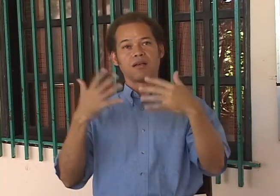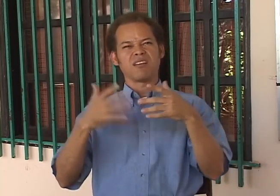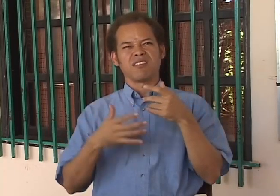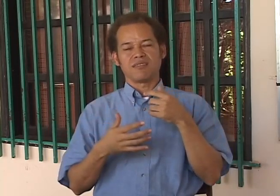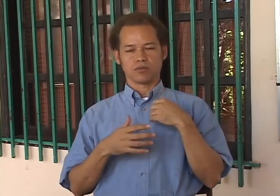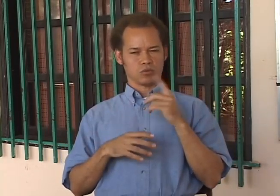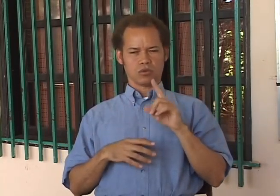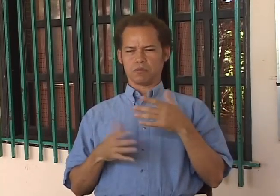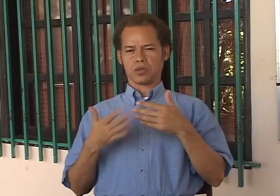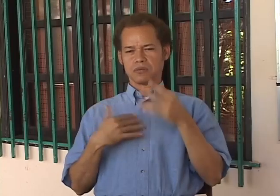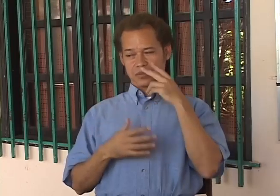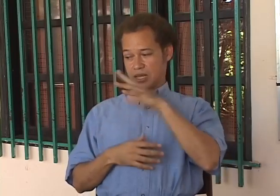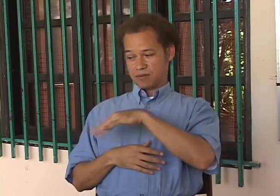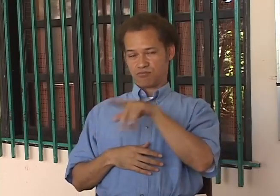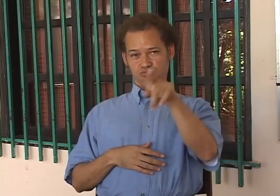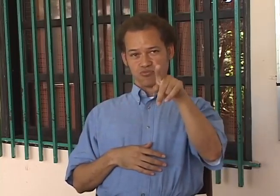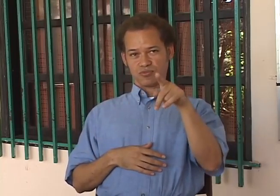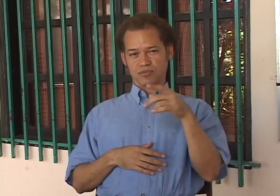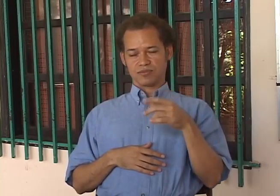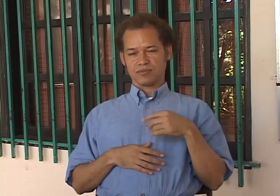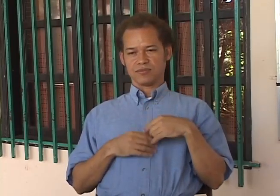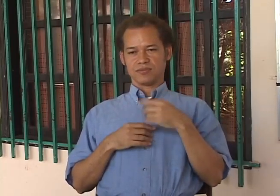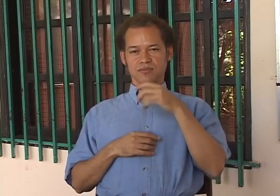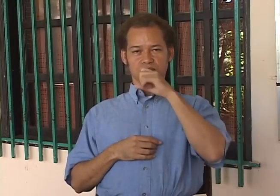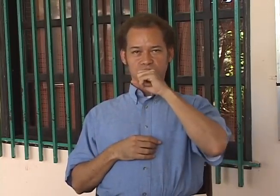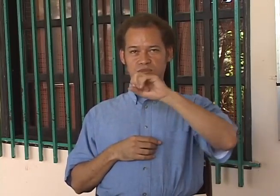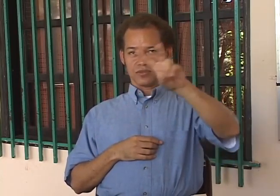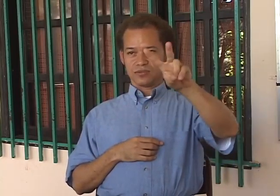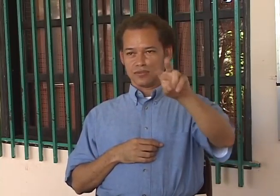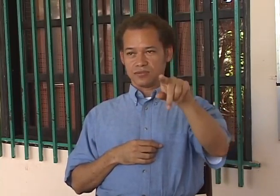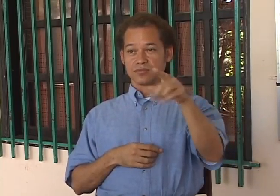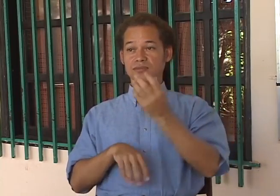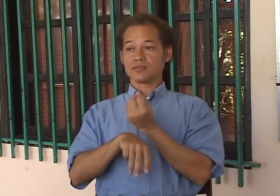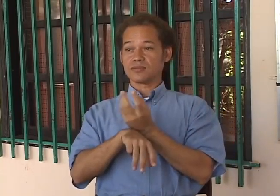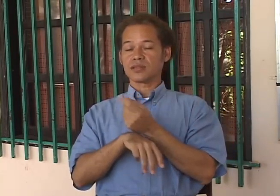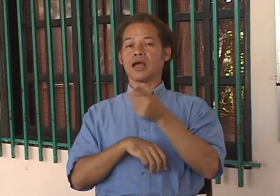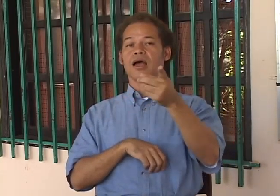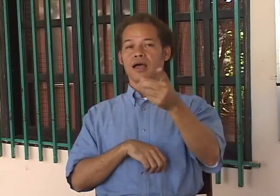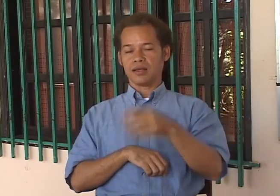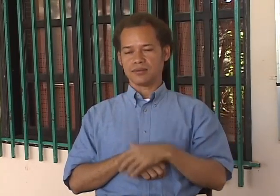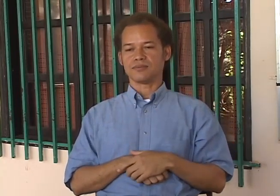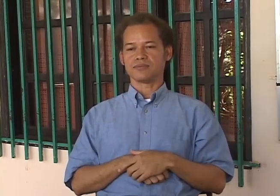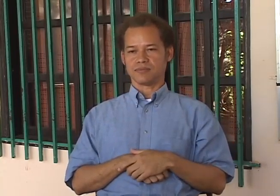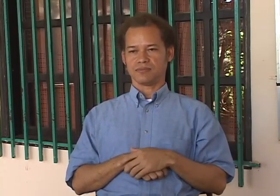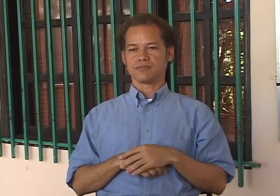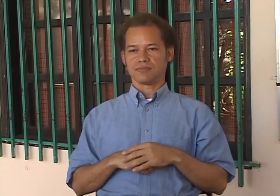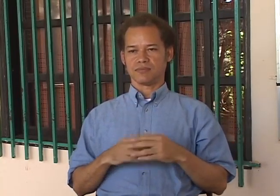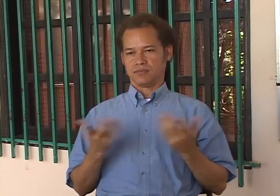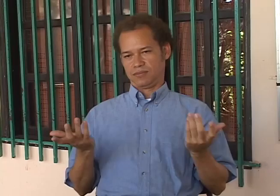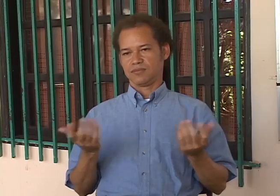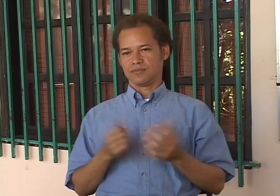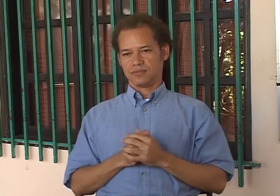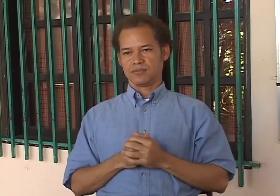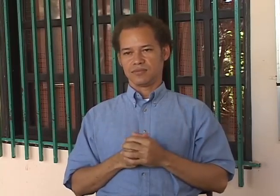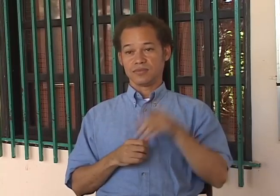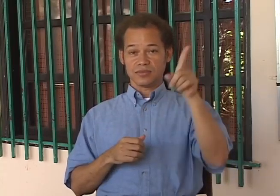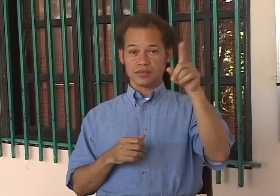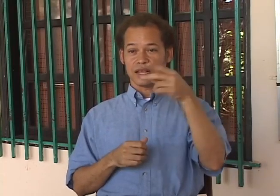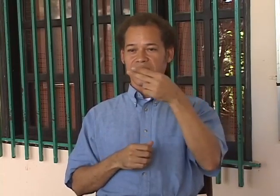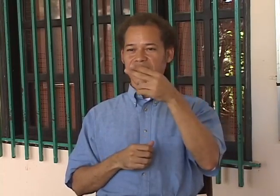Vemos algunas veces su propia asistencia, vemos cuál es el hábito de ellos, entonces nosotros ya lo